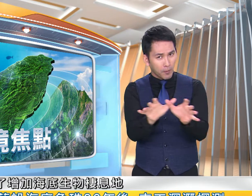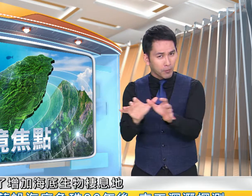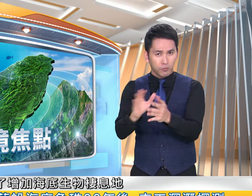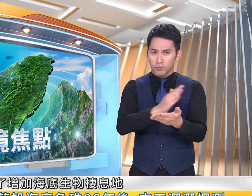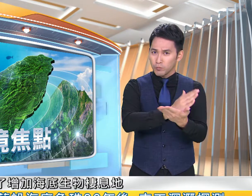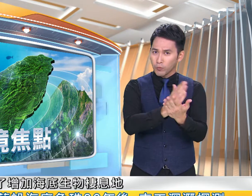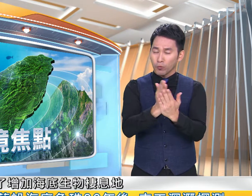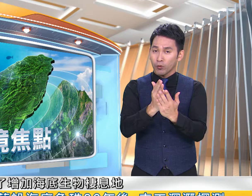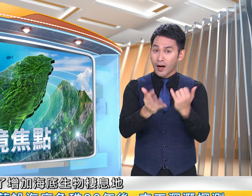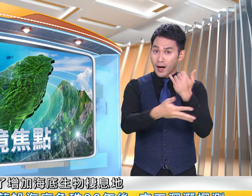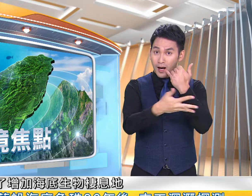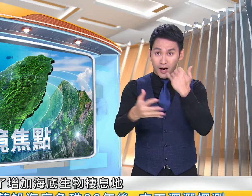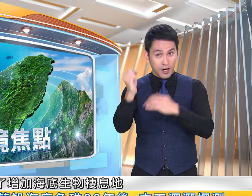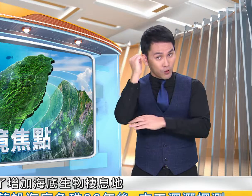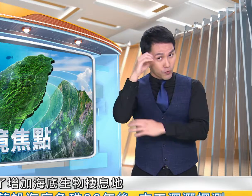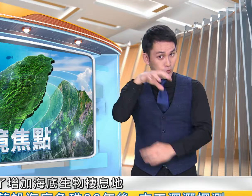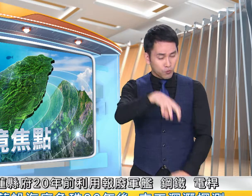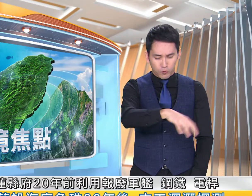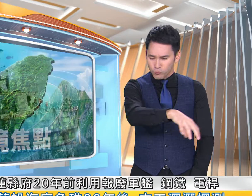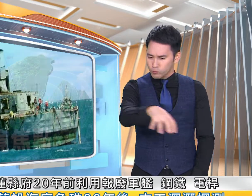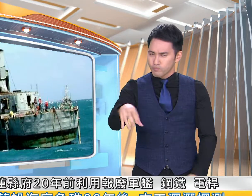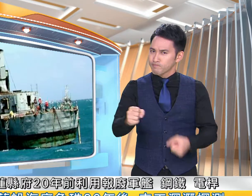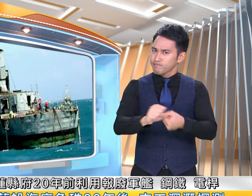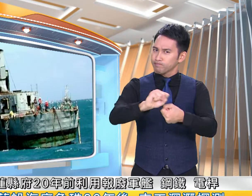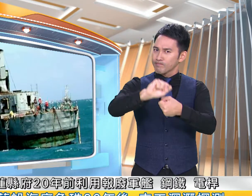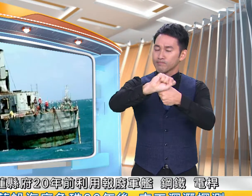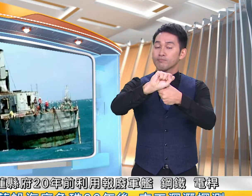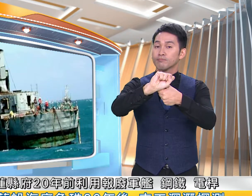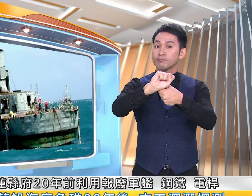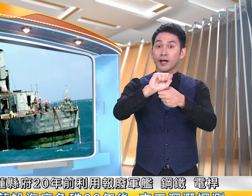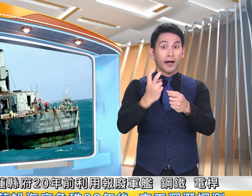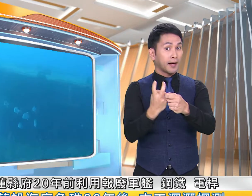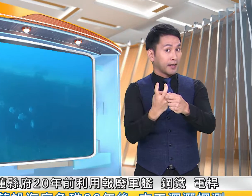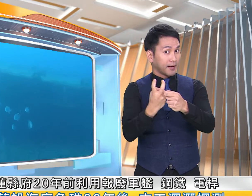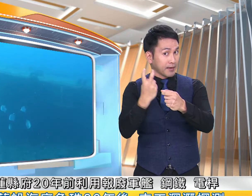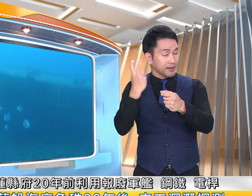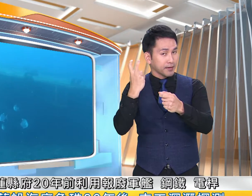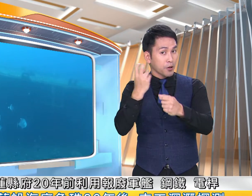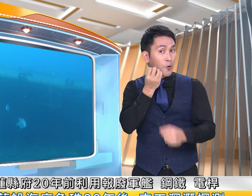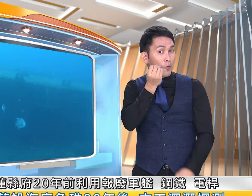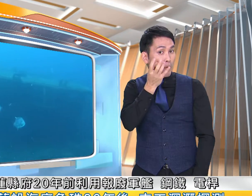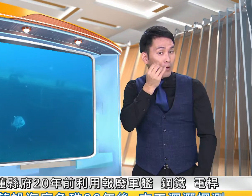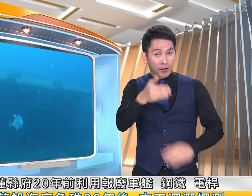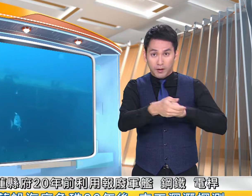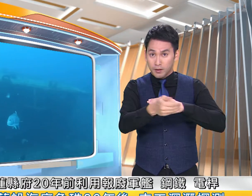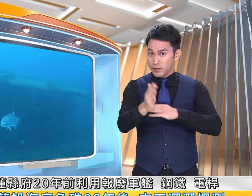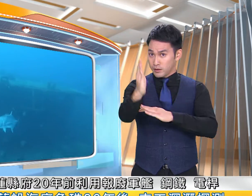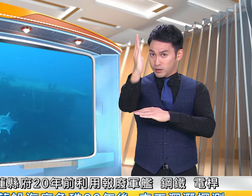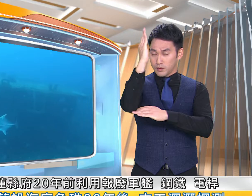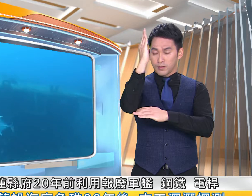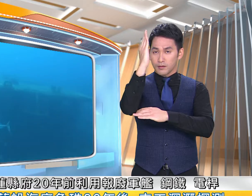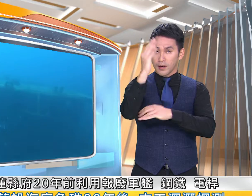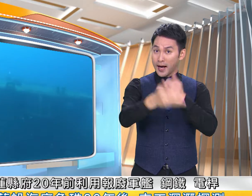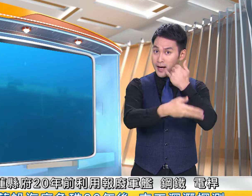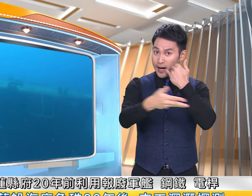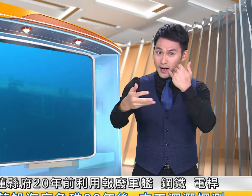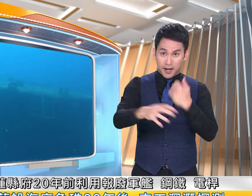海底生物栖地，花莲县政府20年前利用了报废的军舰、钢